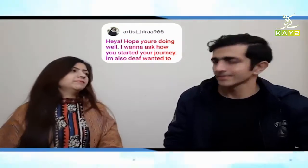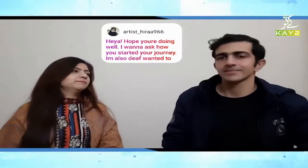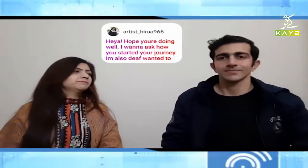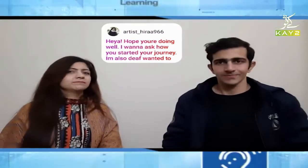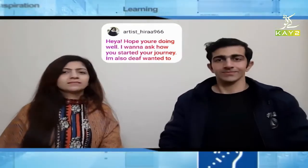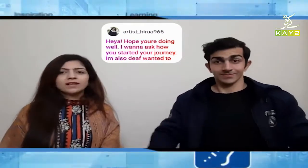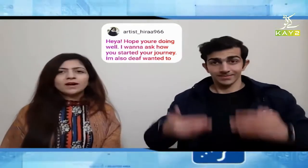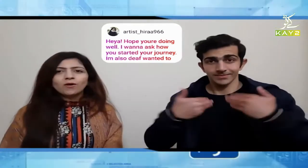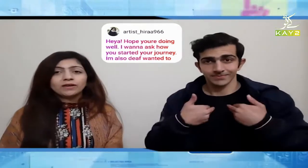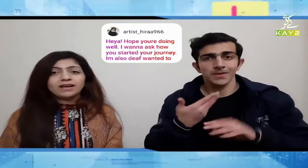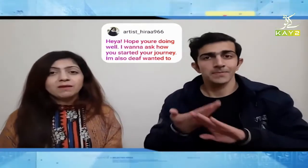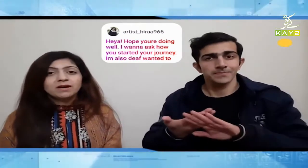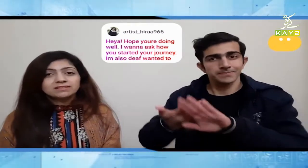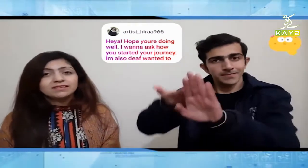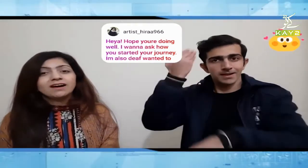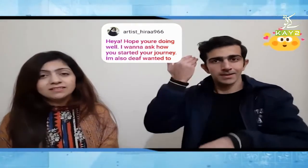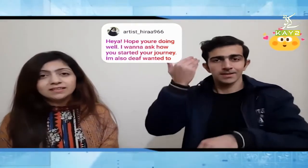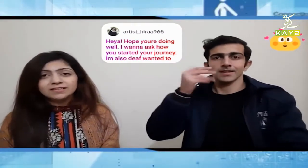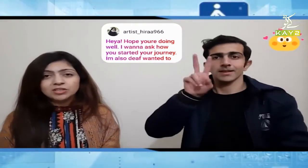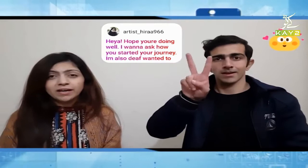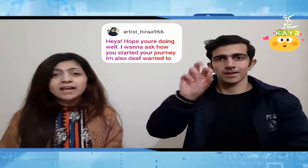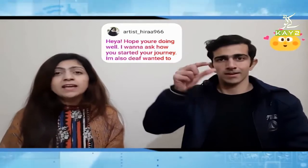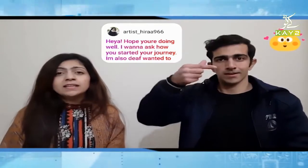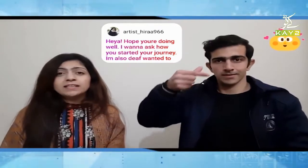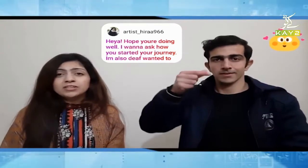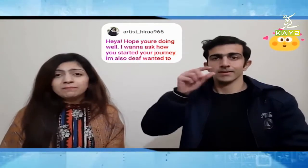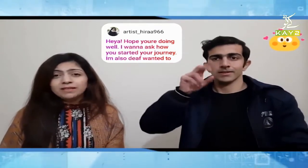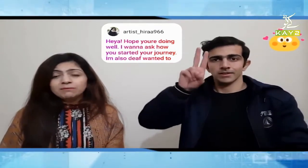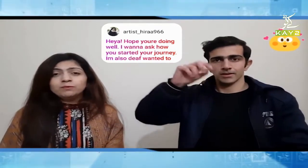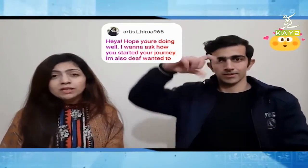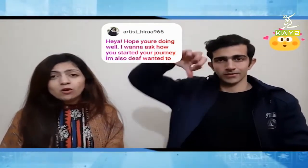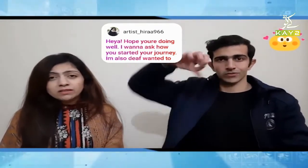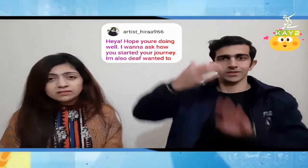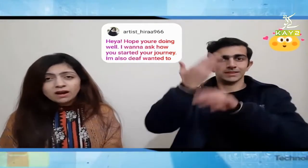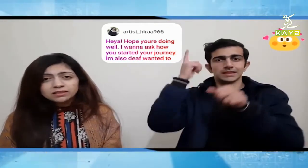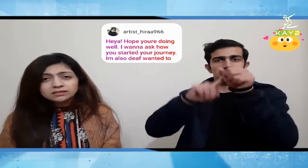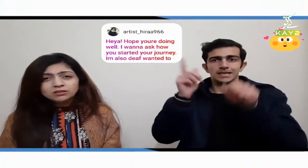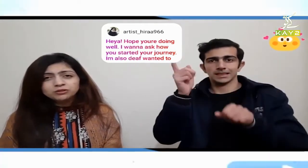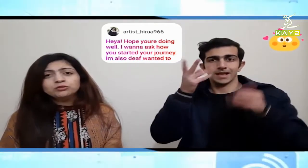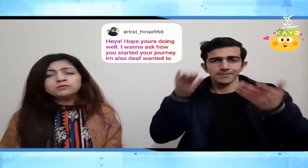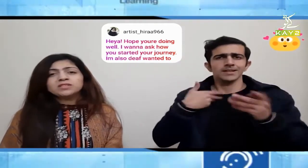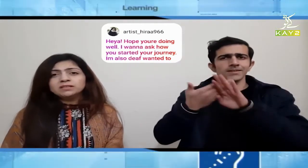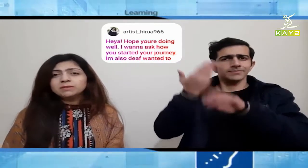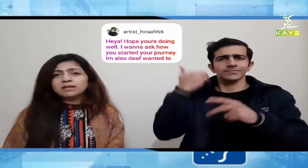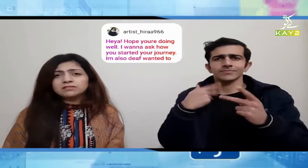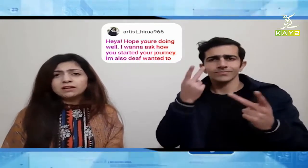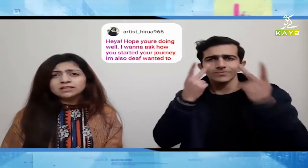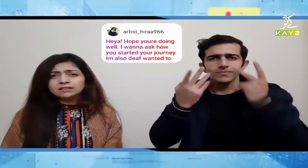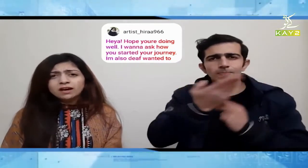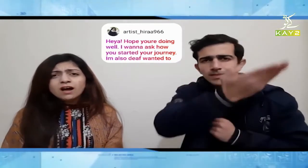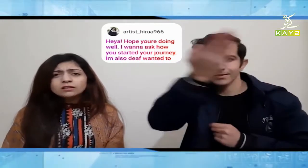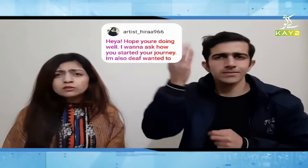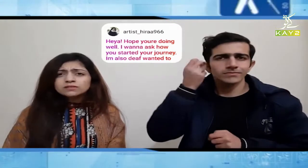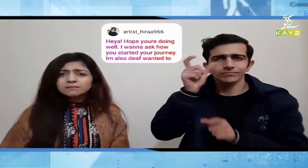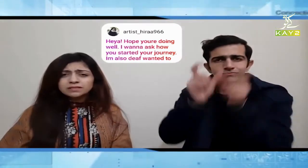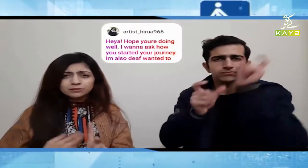है। ओके, अब हसन आंसर करने जा रहा है कि जब मैंने वीलॉगिंग स्टार्ट की थी और यूट्यूब चैनल बनाना स्टार्ट किया